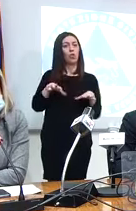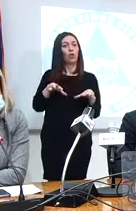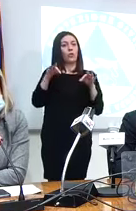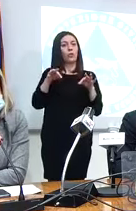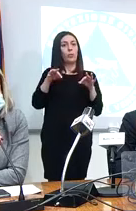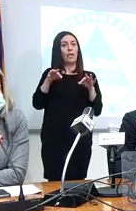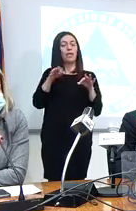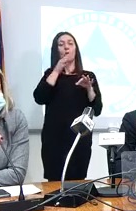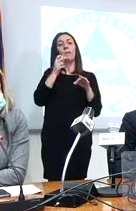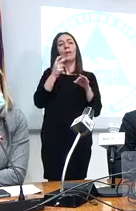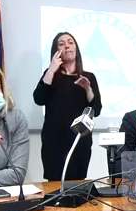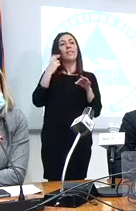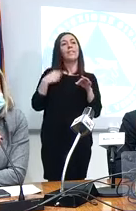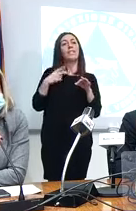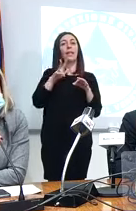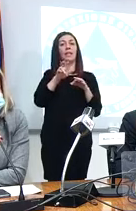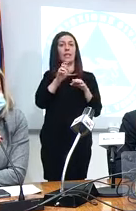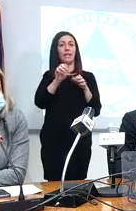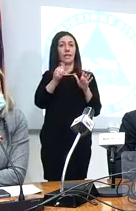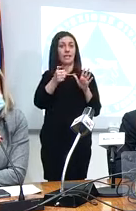e a 60 giorni e anche tutta